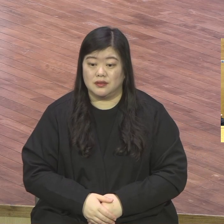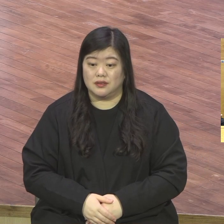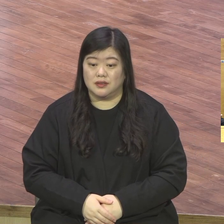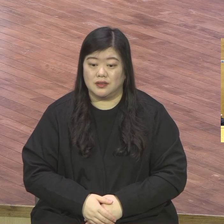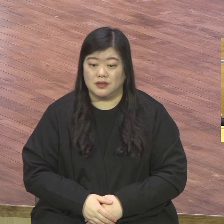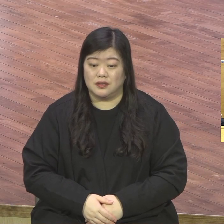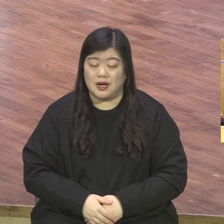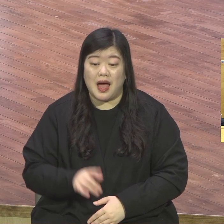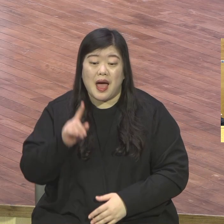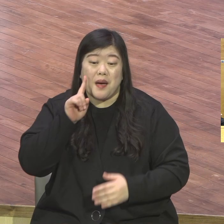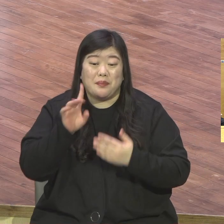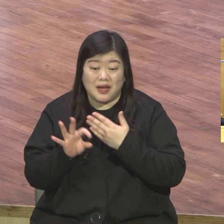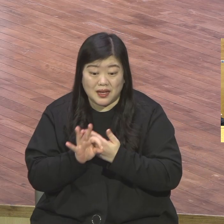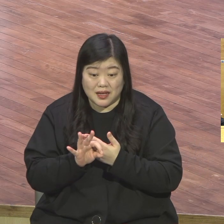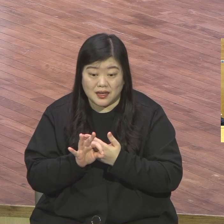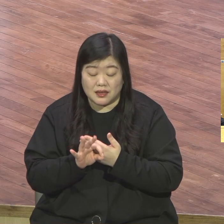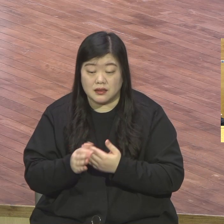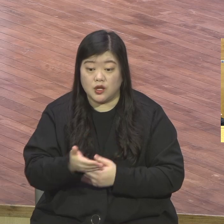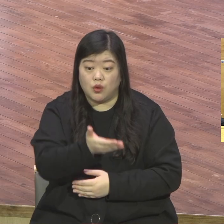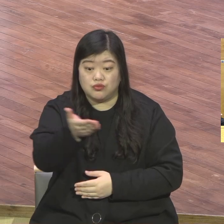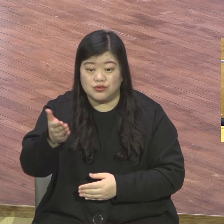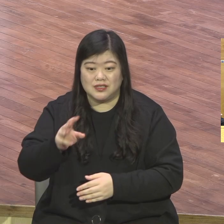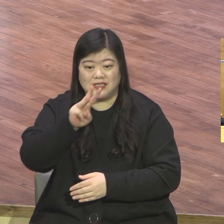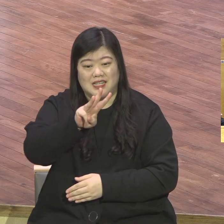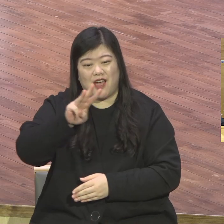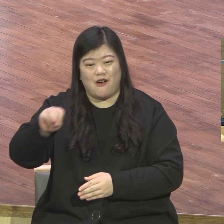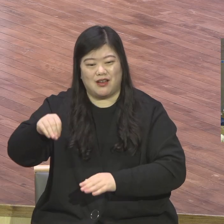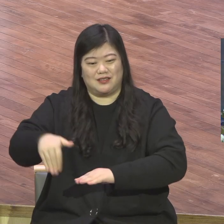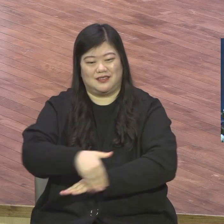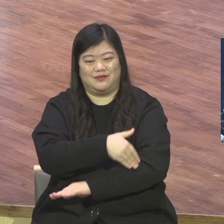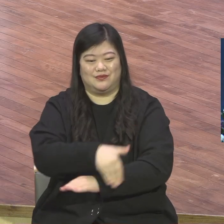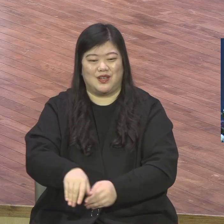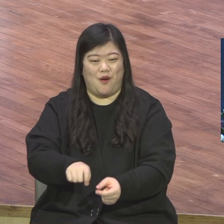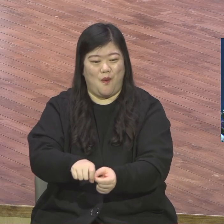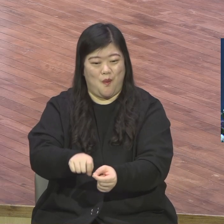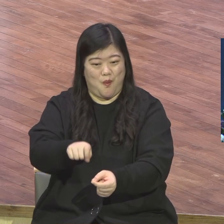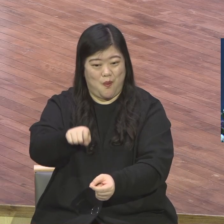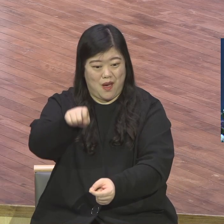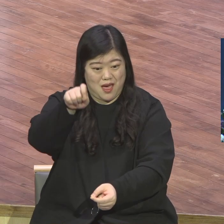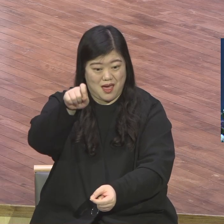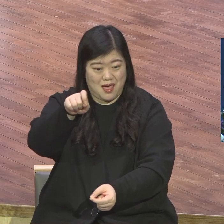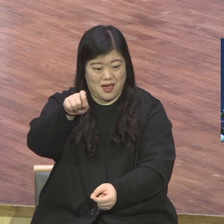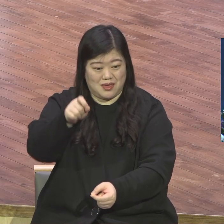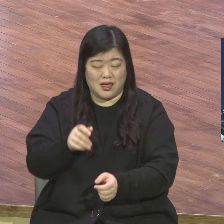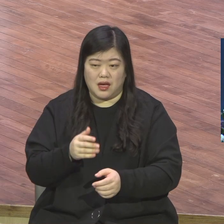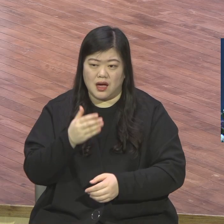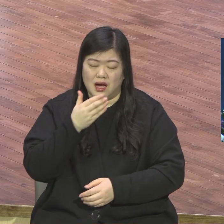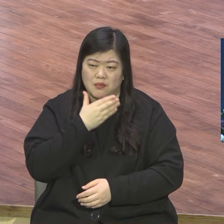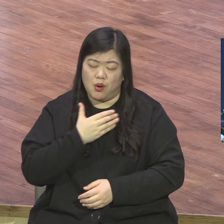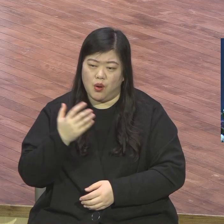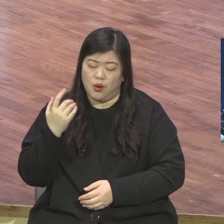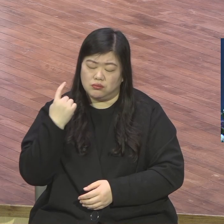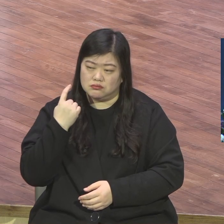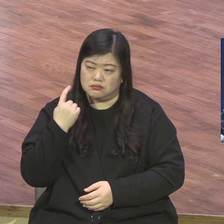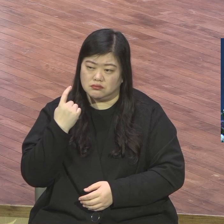복음 모르겠어요. 새신자부터 듣는데 많이 듣습니다. 매주 듣습니다.